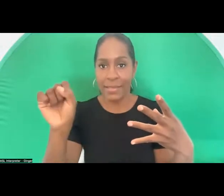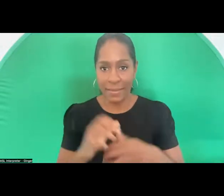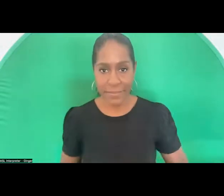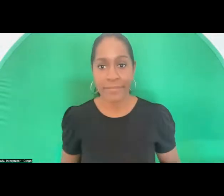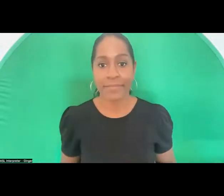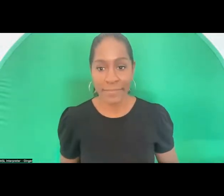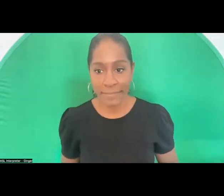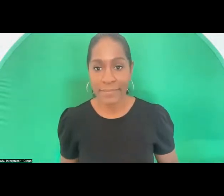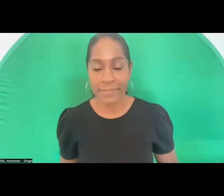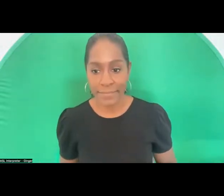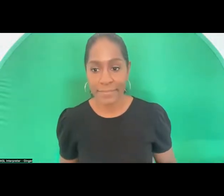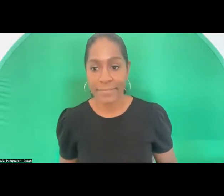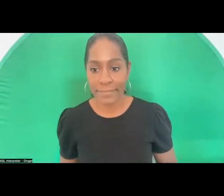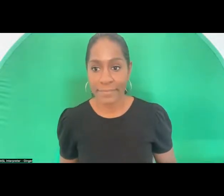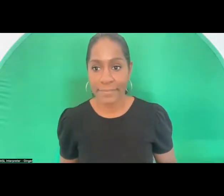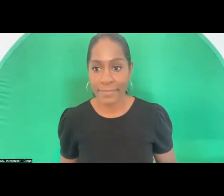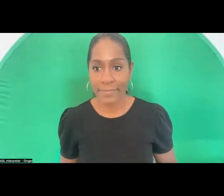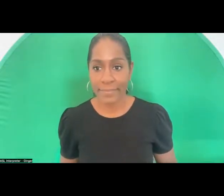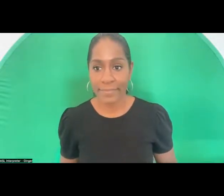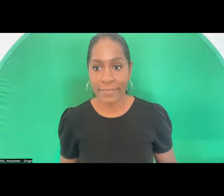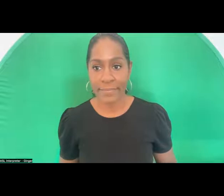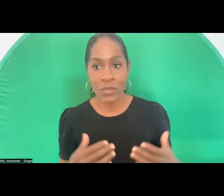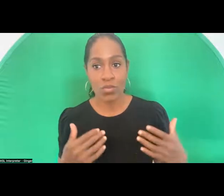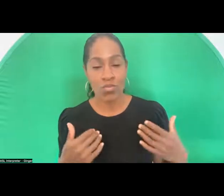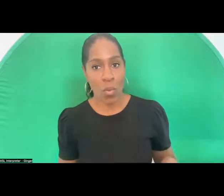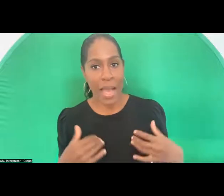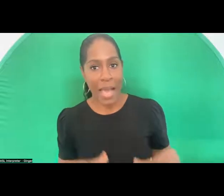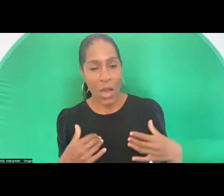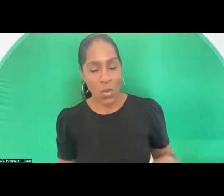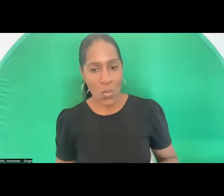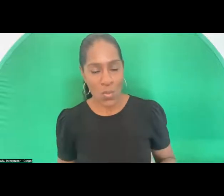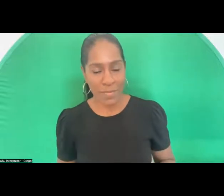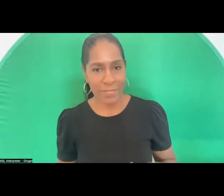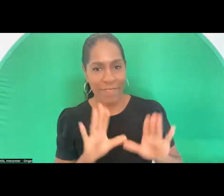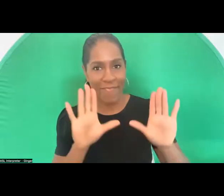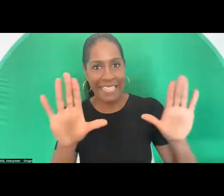que sí muy bien fantástico